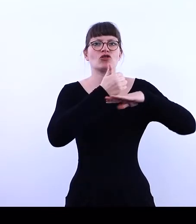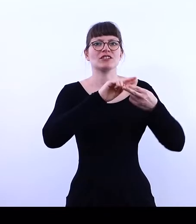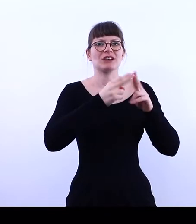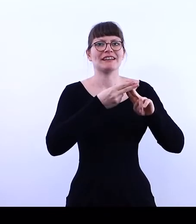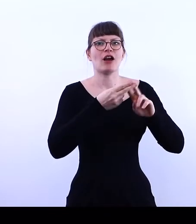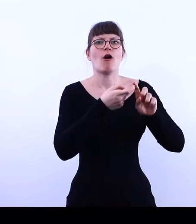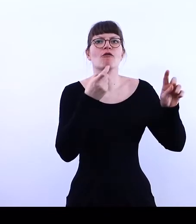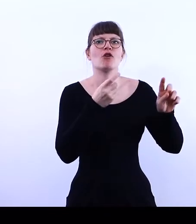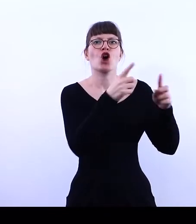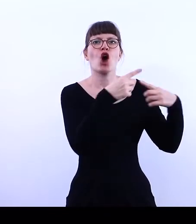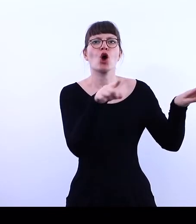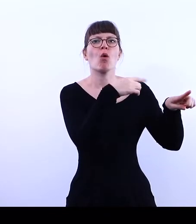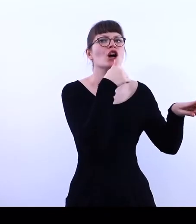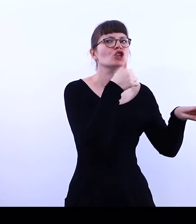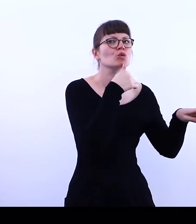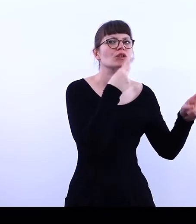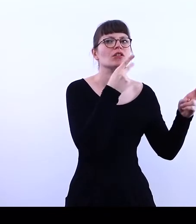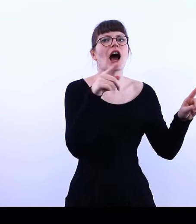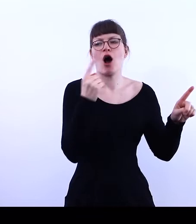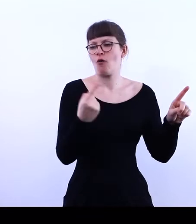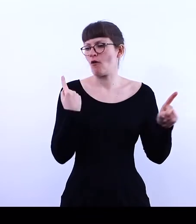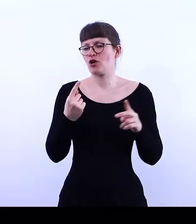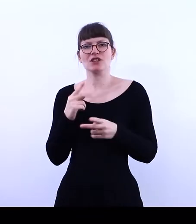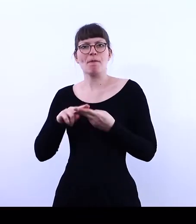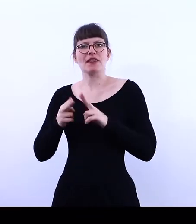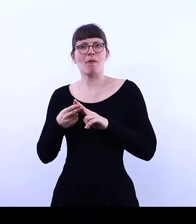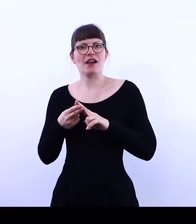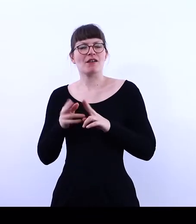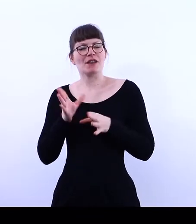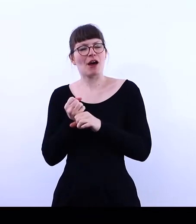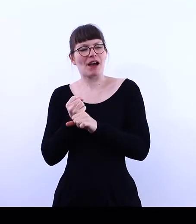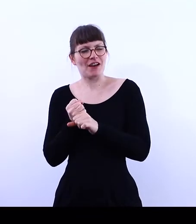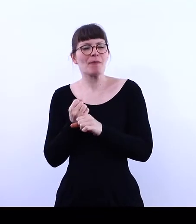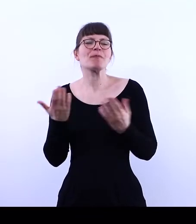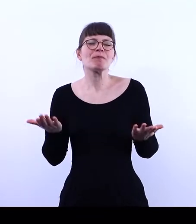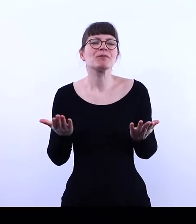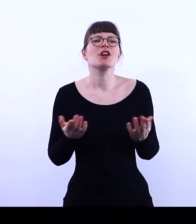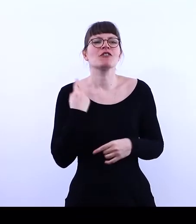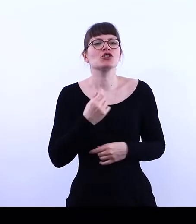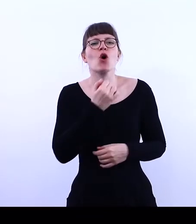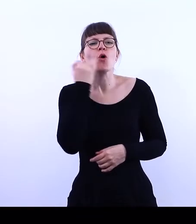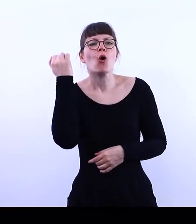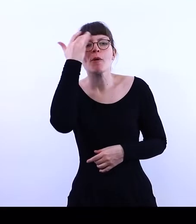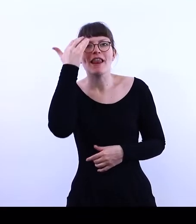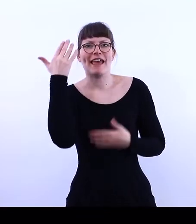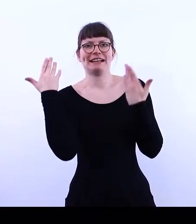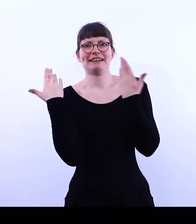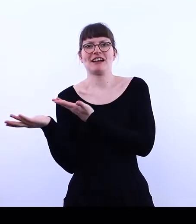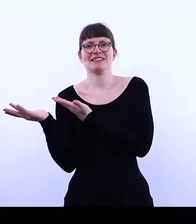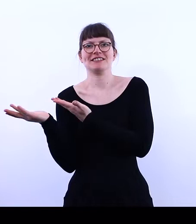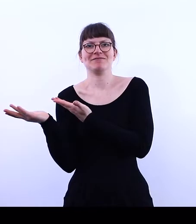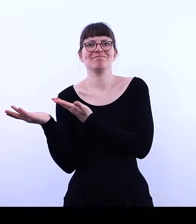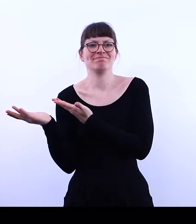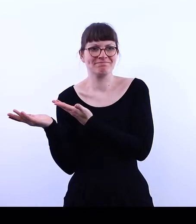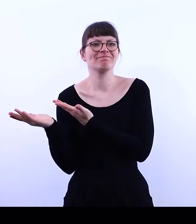Chorjugend, aber eben auch Mitarbeitende von Mediale Pfade. Und wir haben uns das überlegt, so im ganz Groben, was